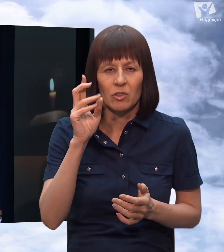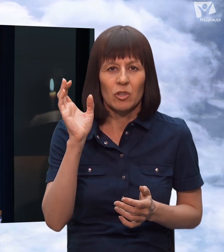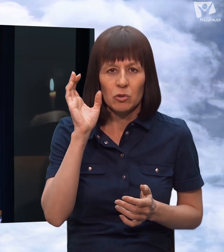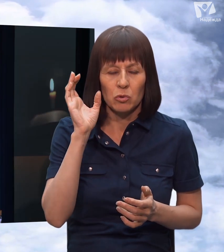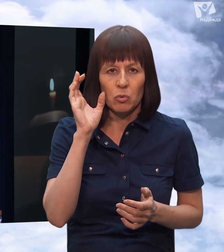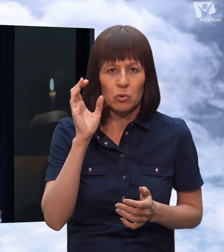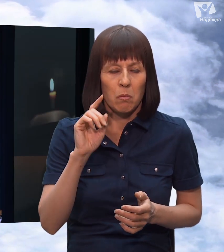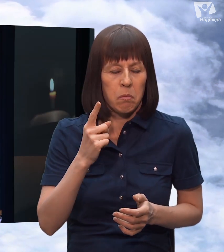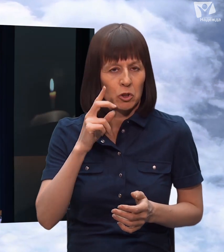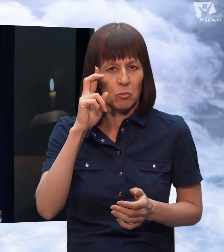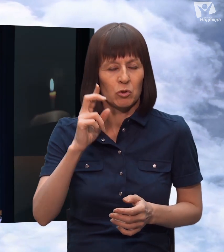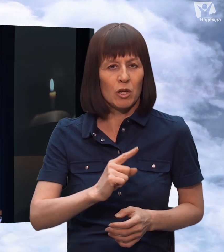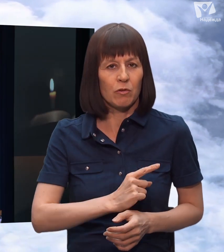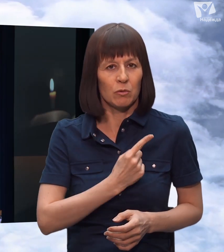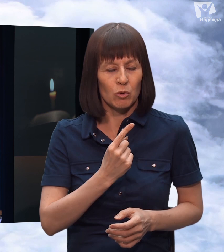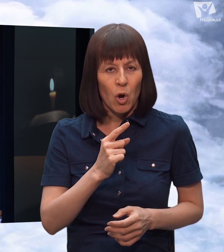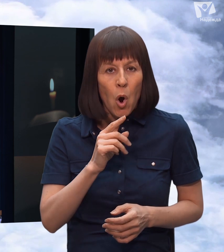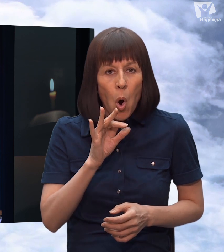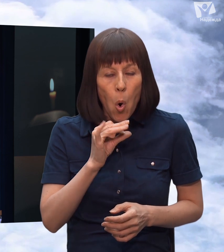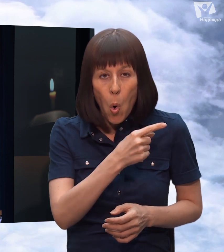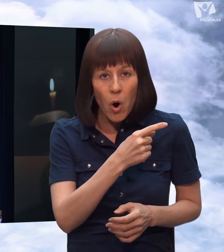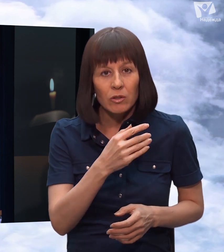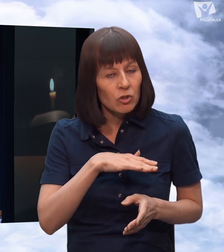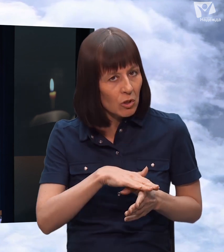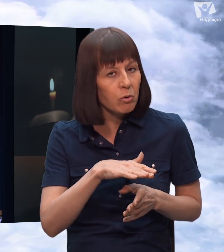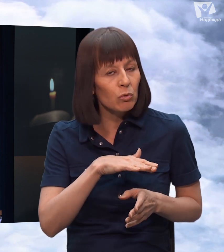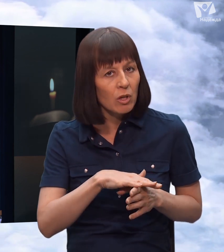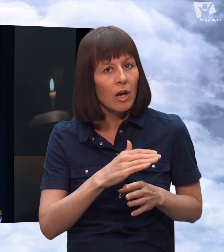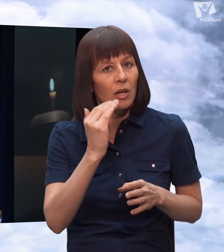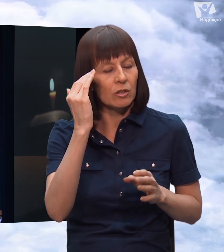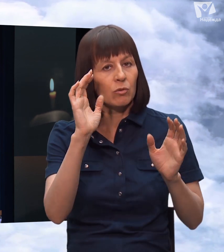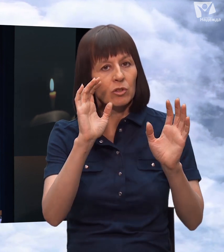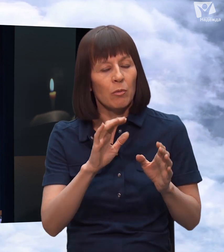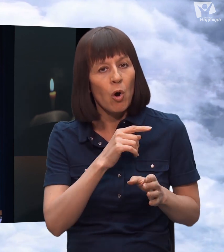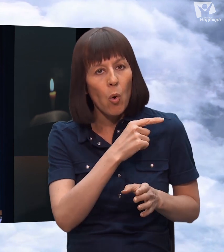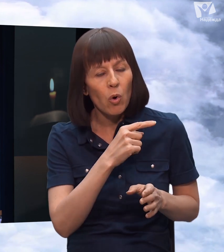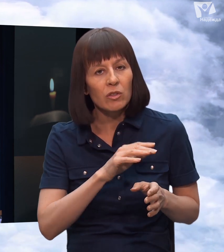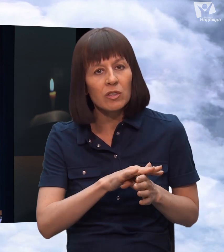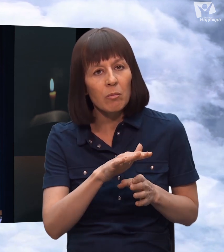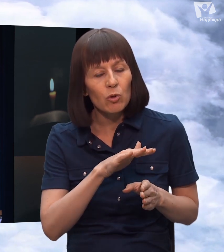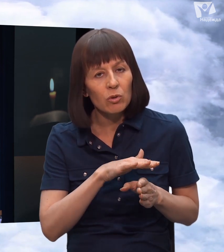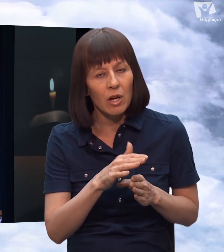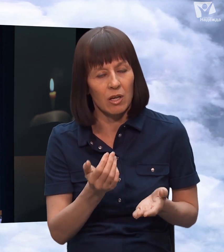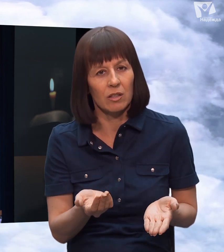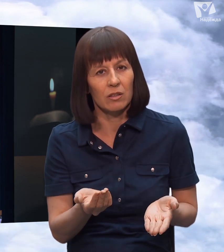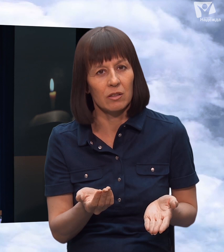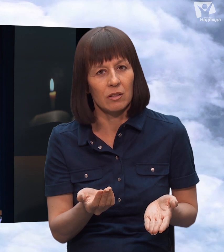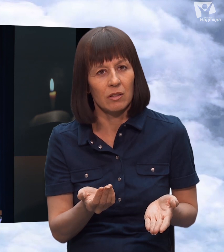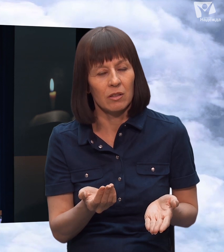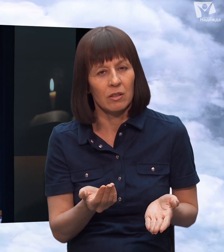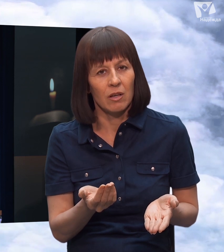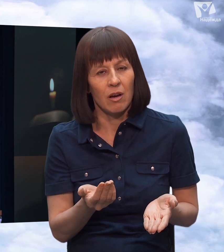статуи да то есть уничтожить жертвенники выруби священной роще ведь это надо еще как-то изменить